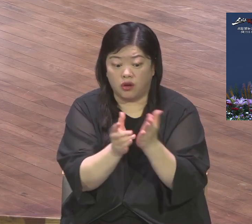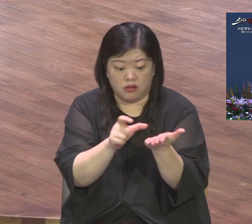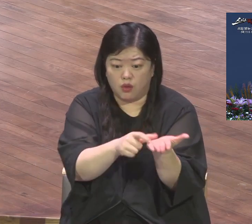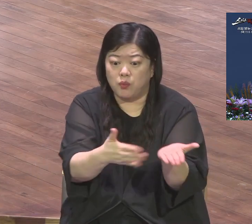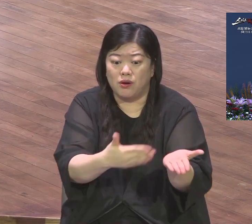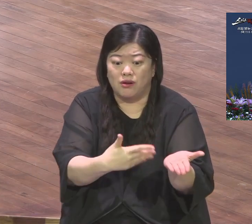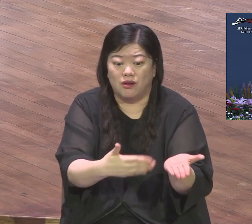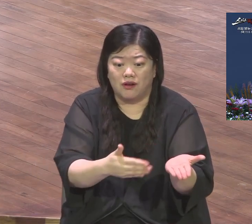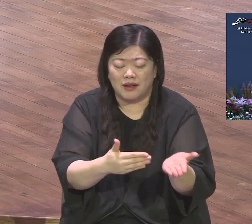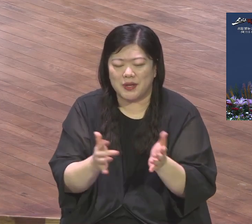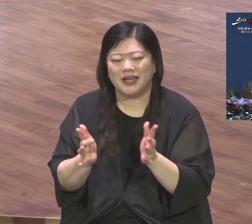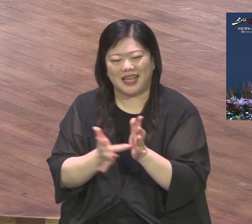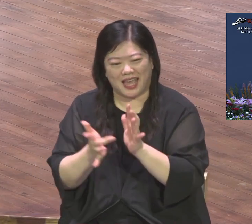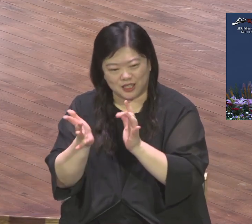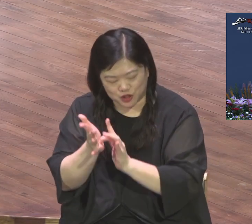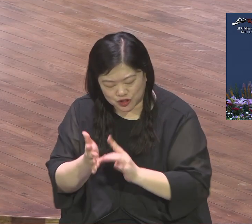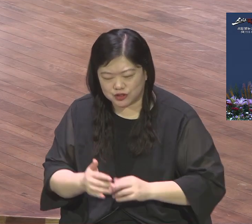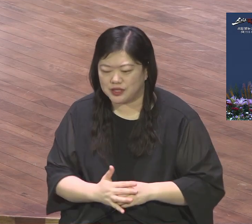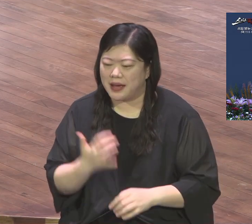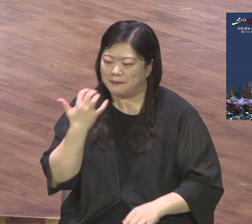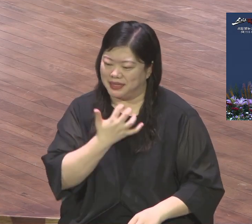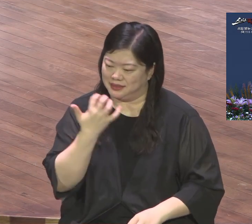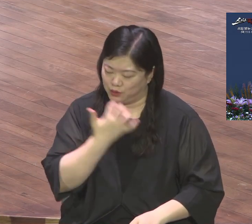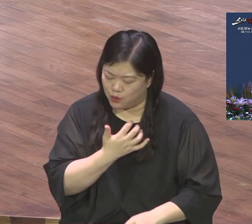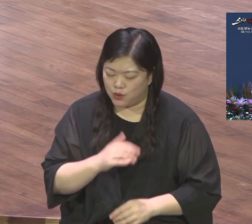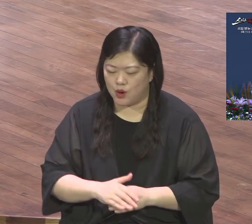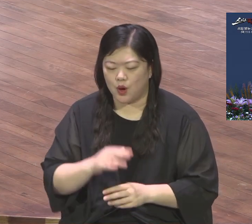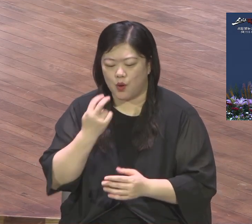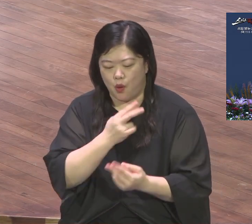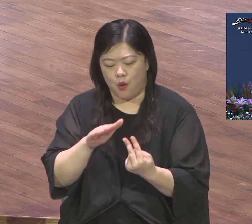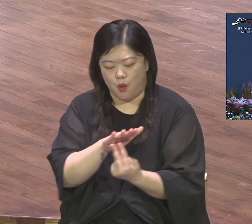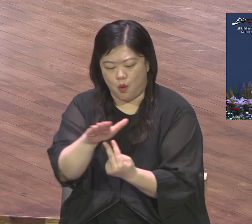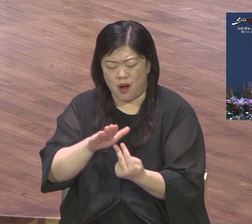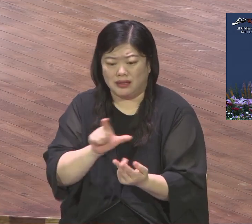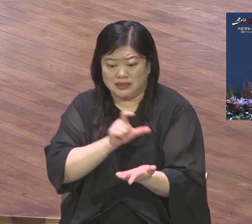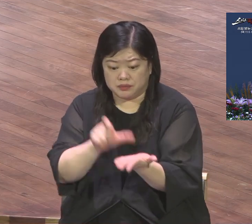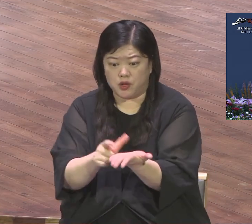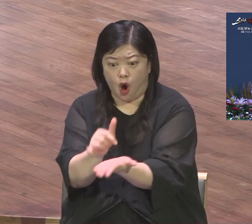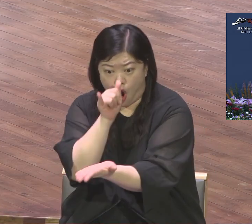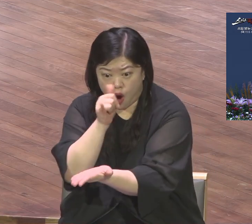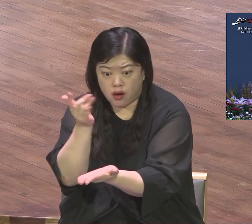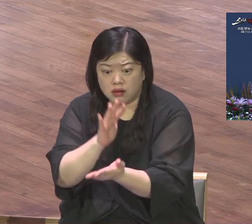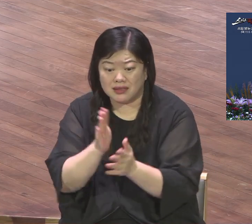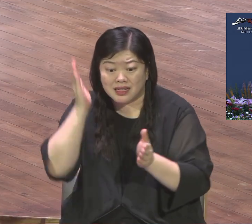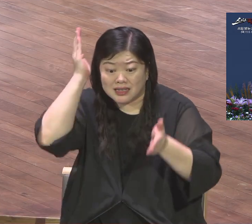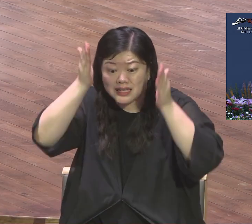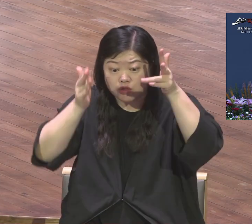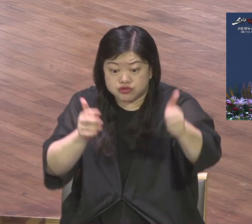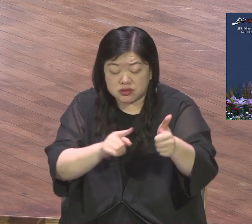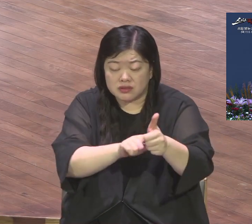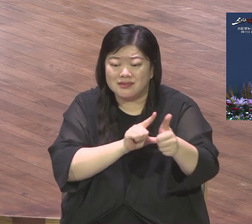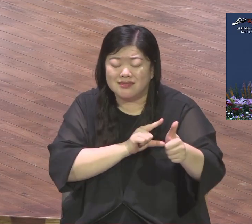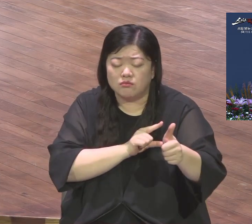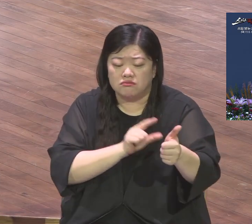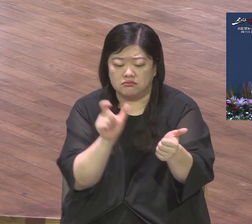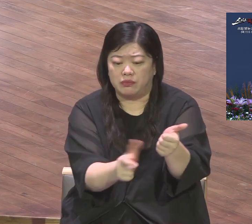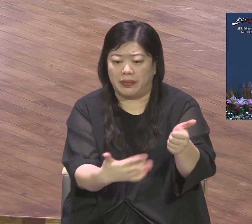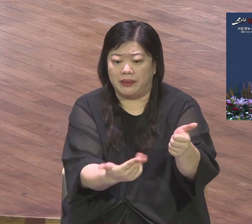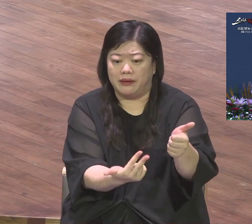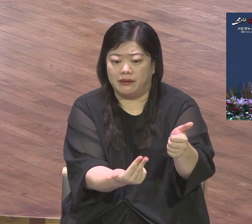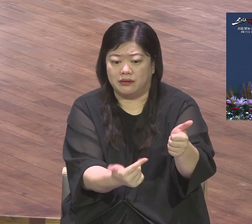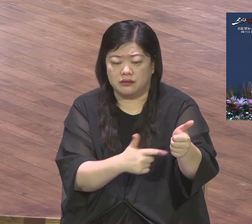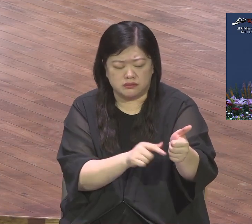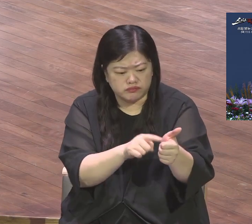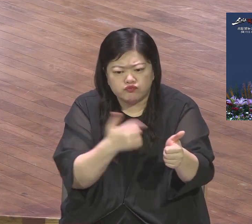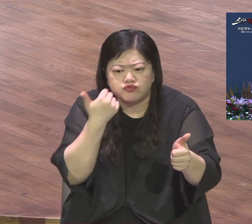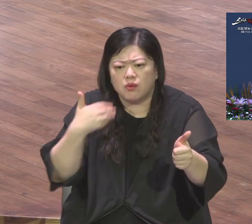무명용사처럼 하나님의 구속사 성취의 한 페이지를 장식하고 영적 교훈을 주는